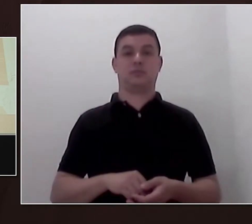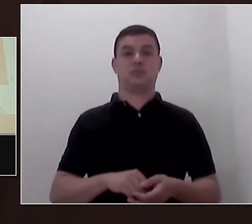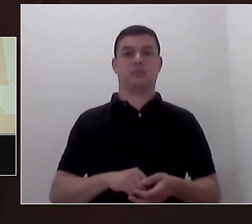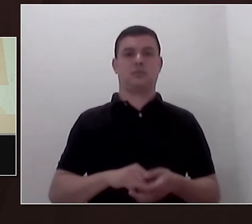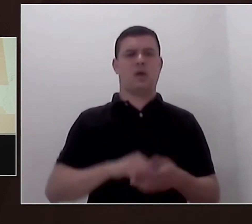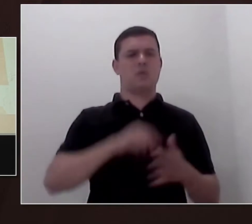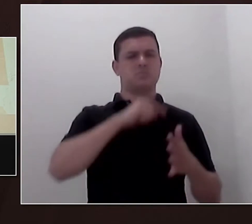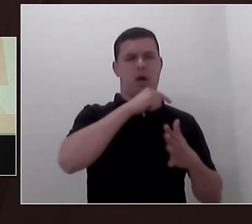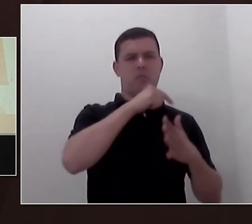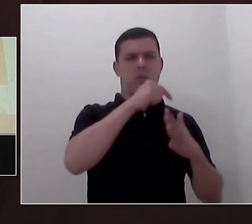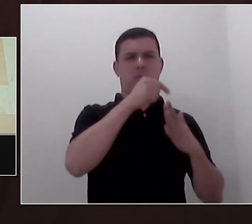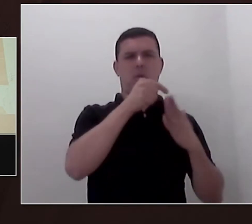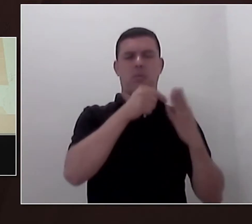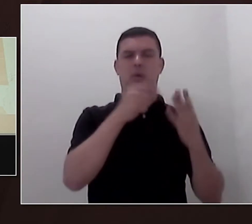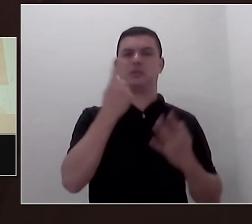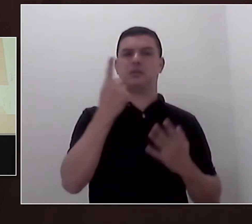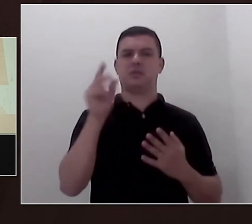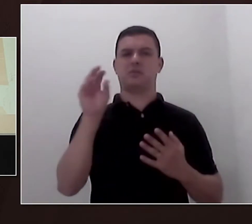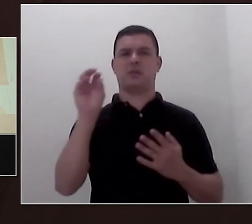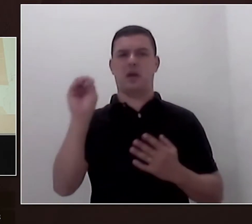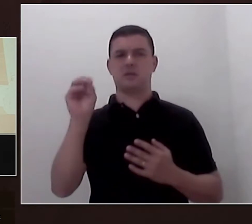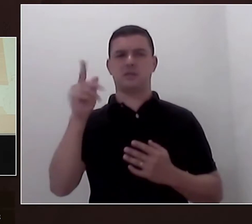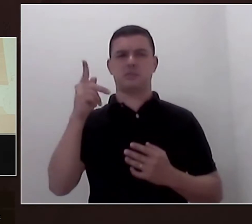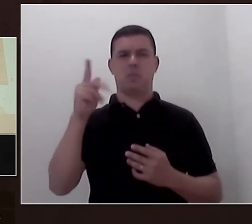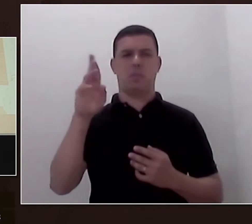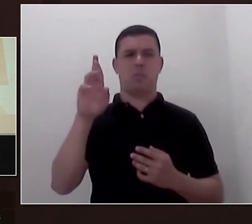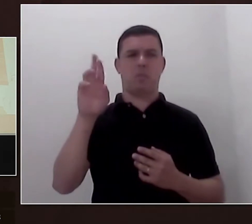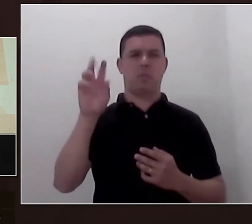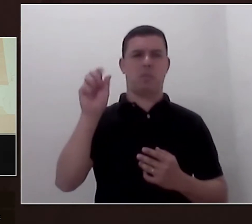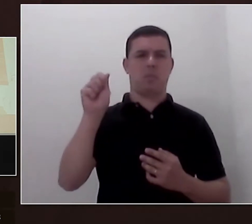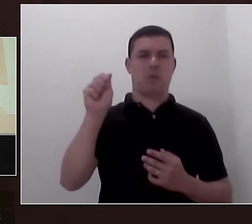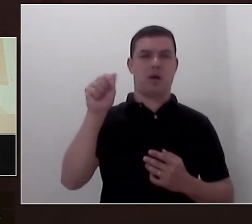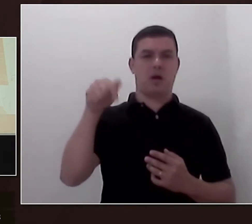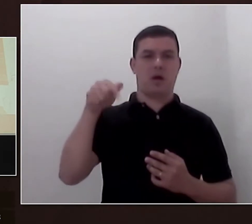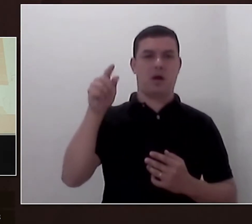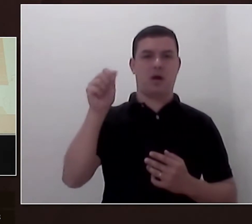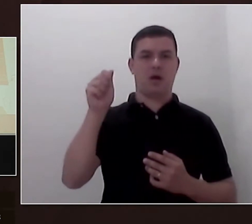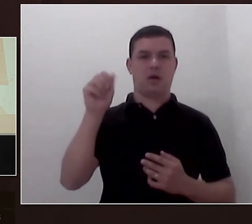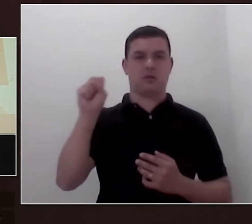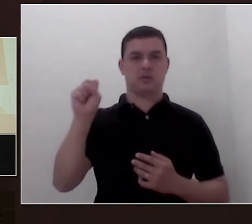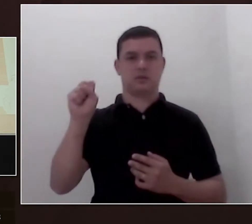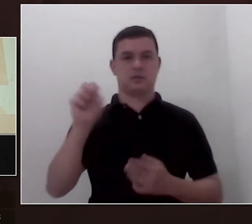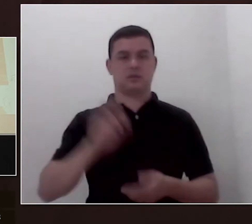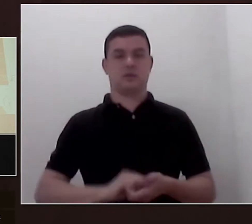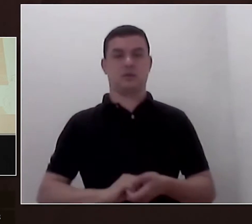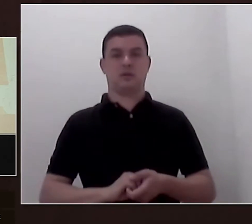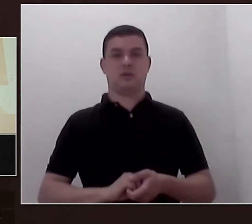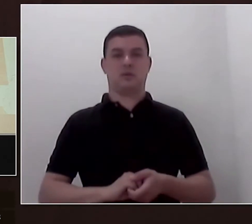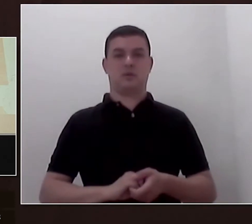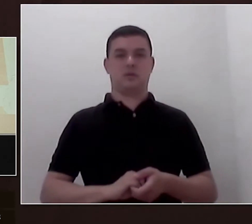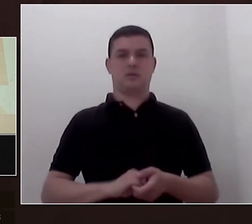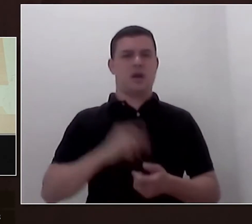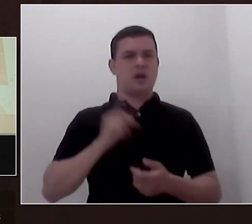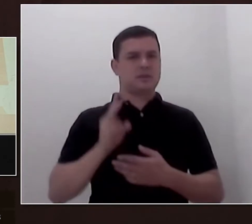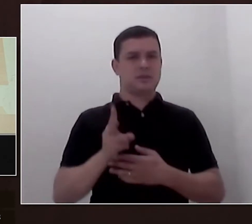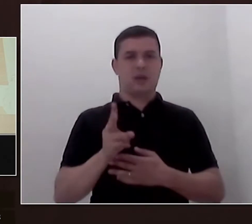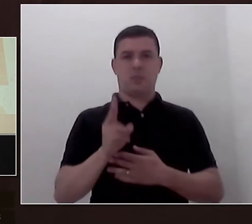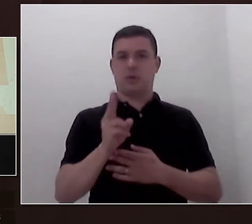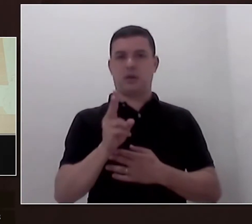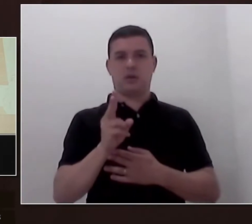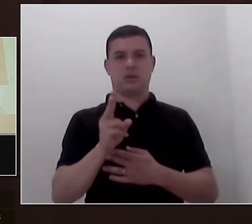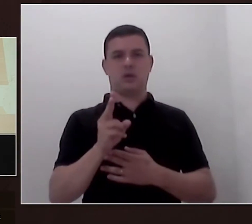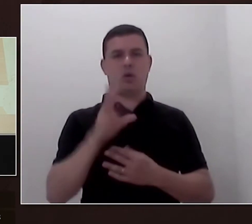8, versículo 18. E fizeram os magos o mesmo com suas ciências ocultas para